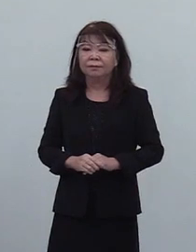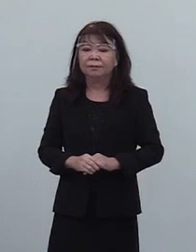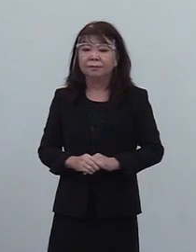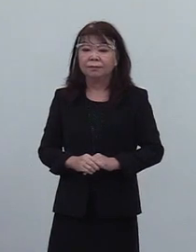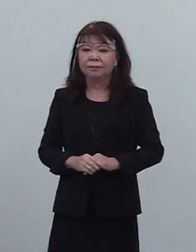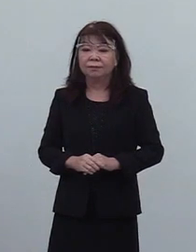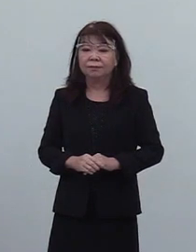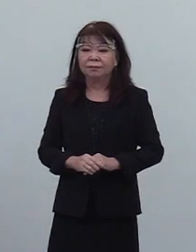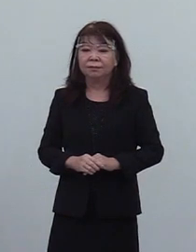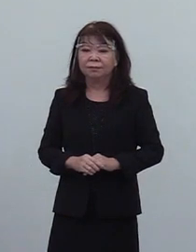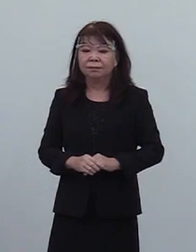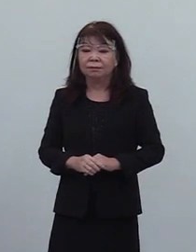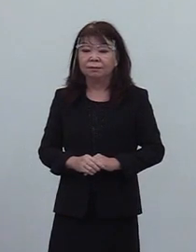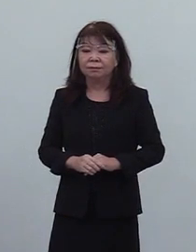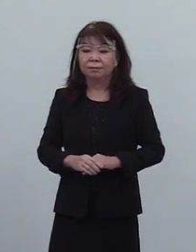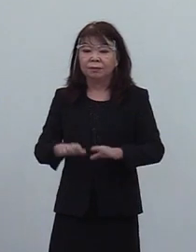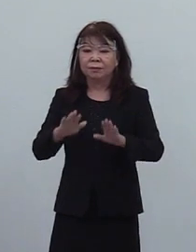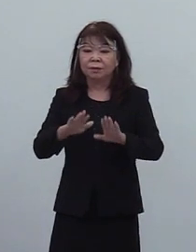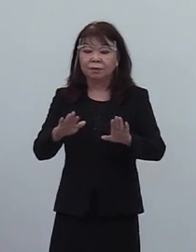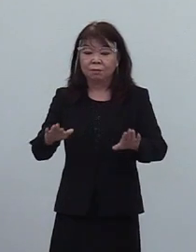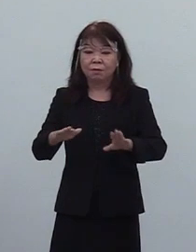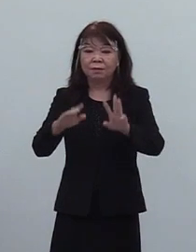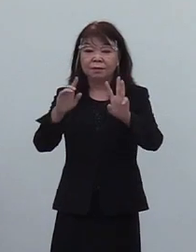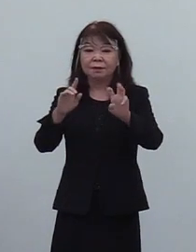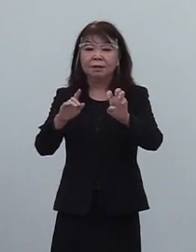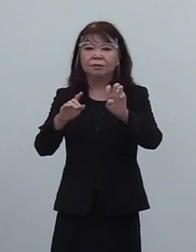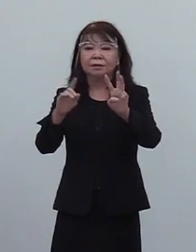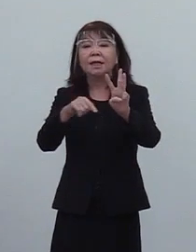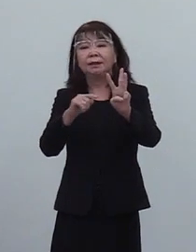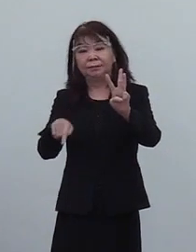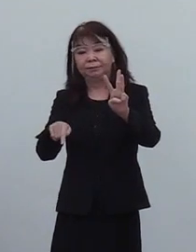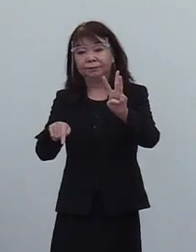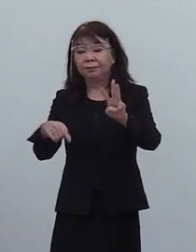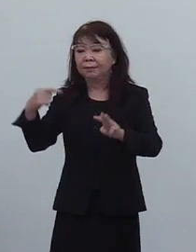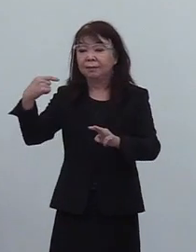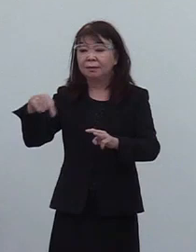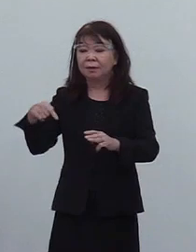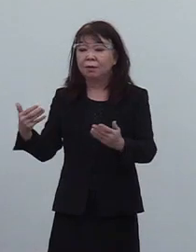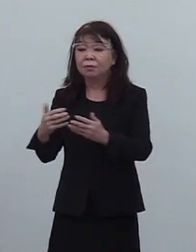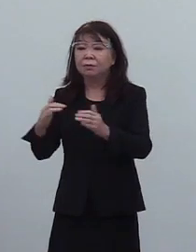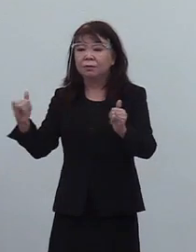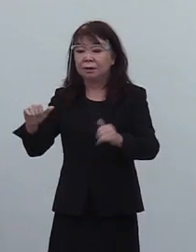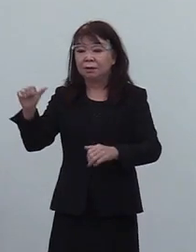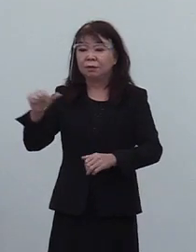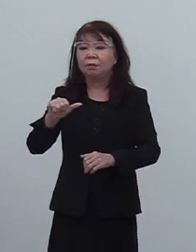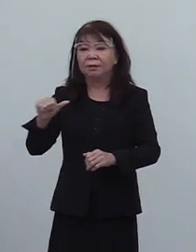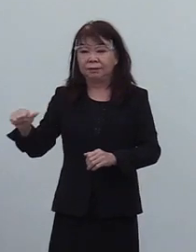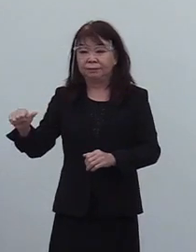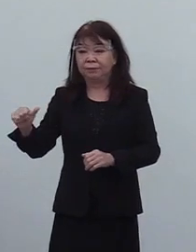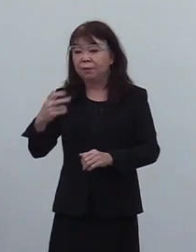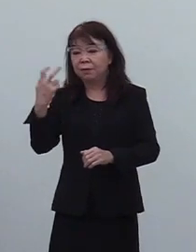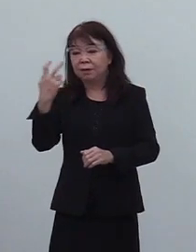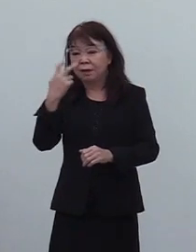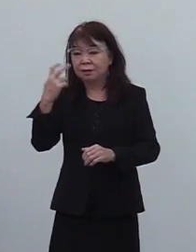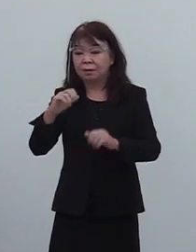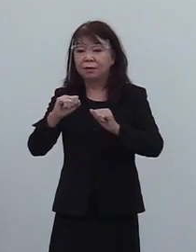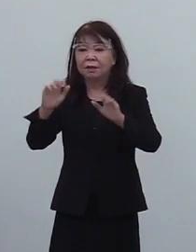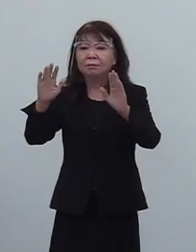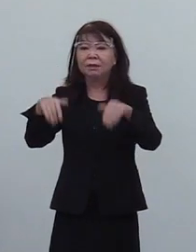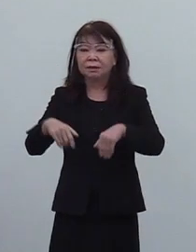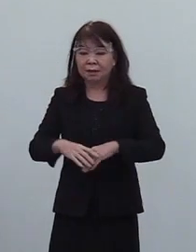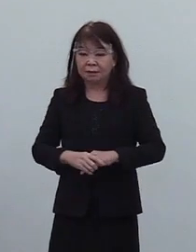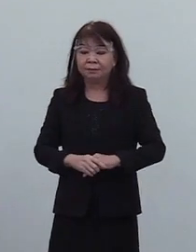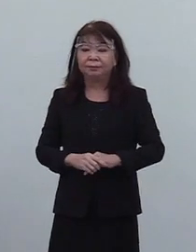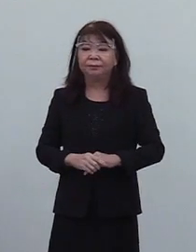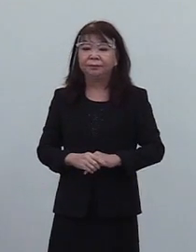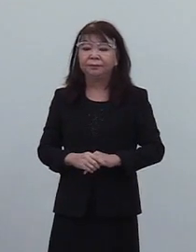ら、児童33名、教職員5名の検査を実施いたしました。